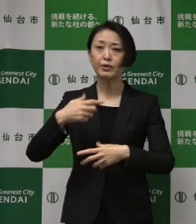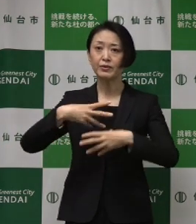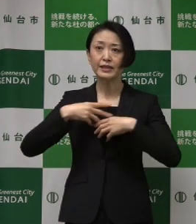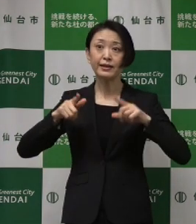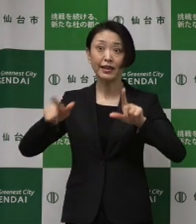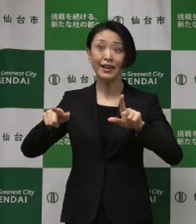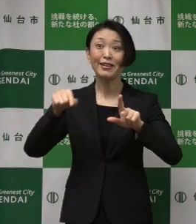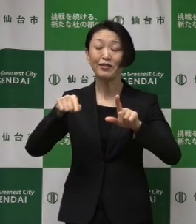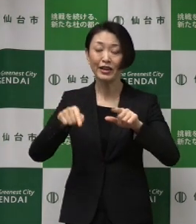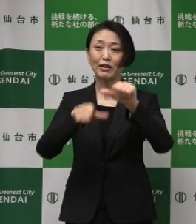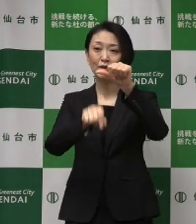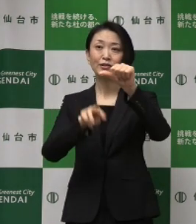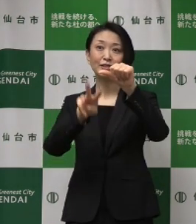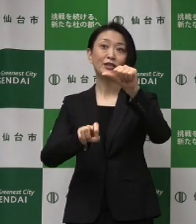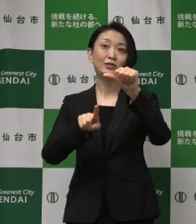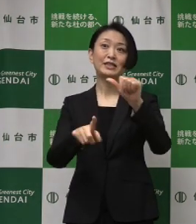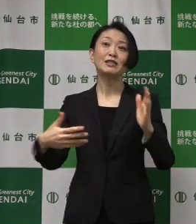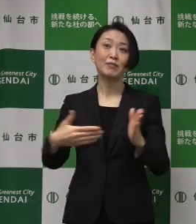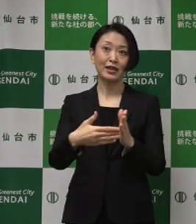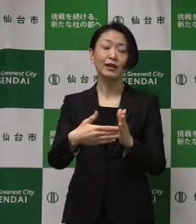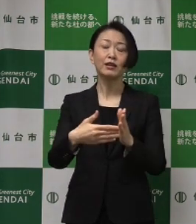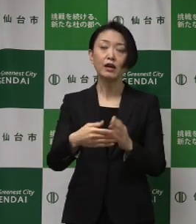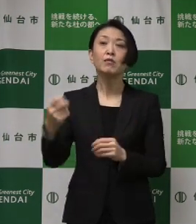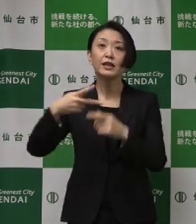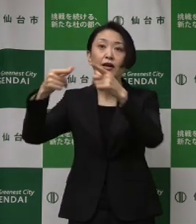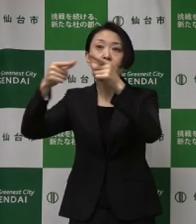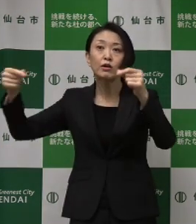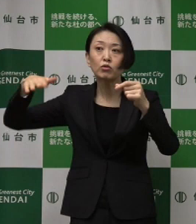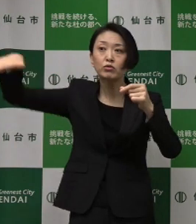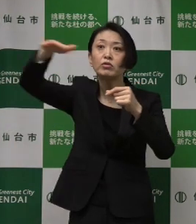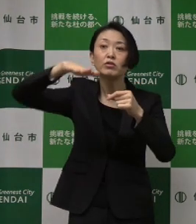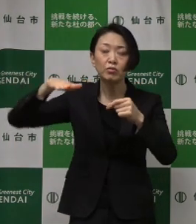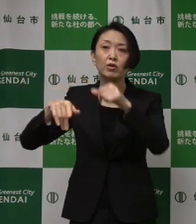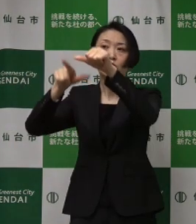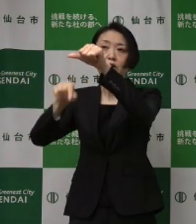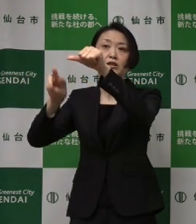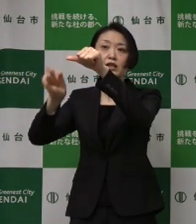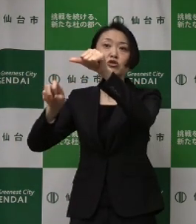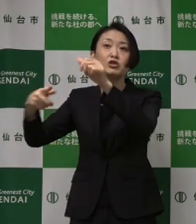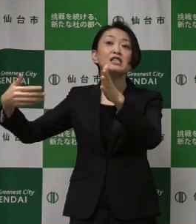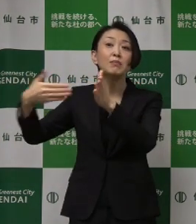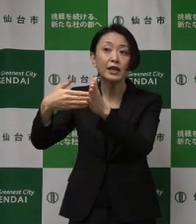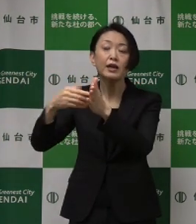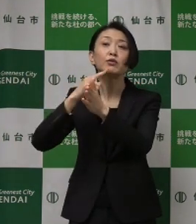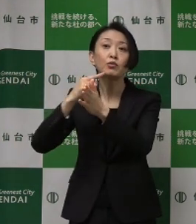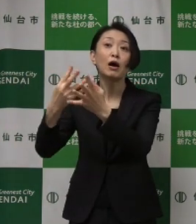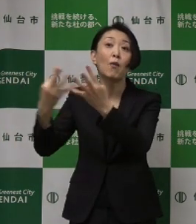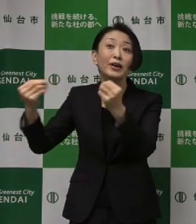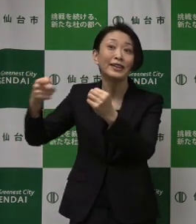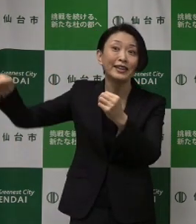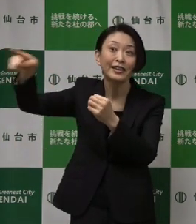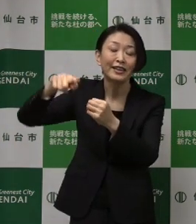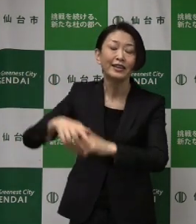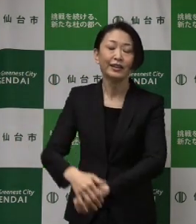その日でありますし、また全国的にも緊急事態宣言あるいはまん延防止等重点措置の期限も大体